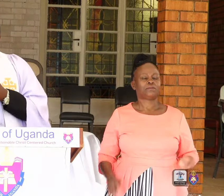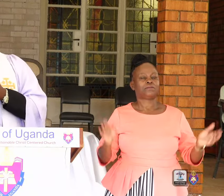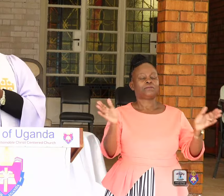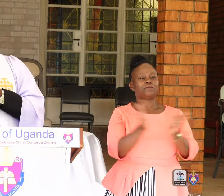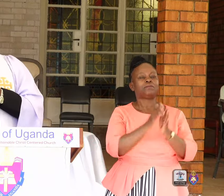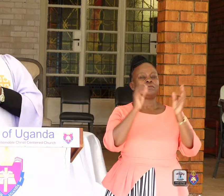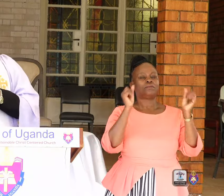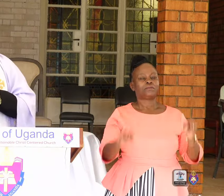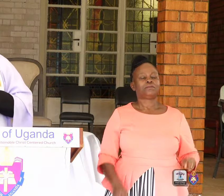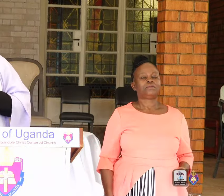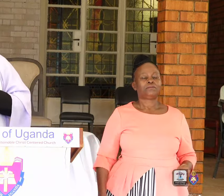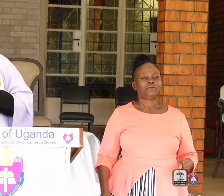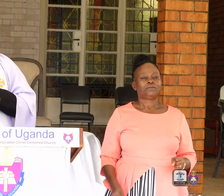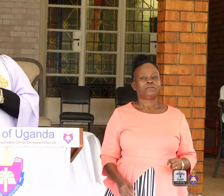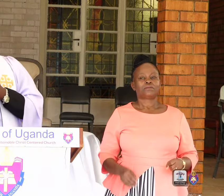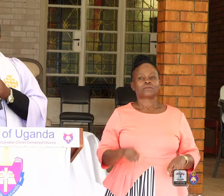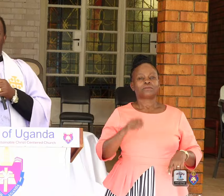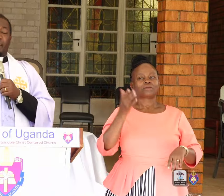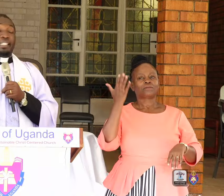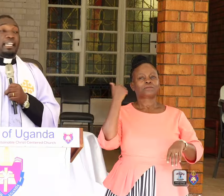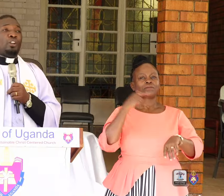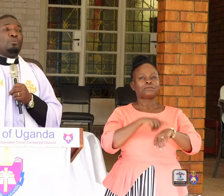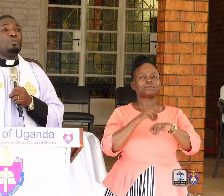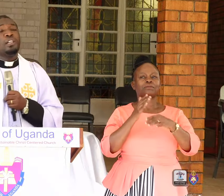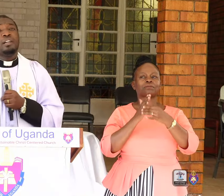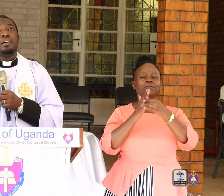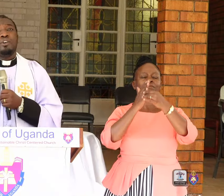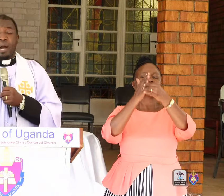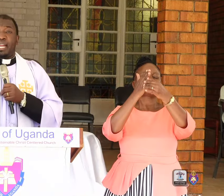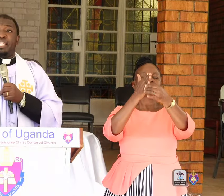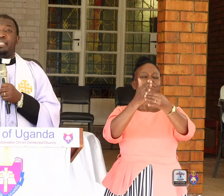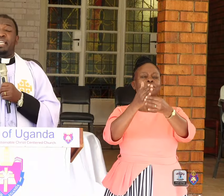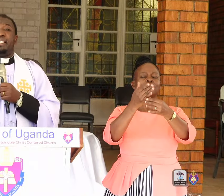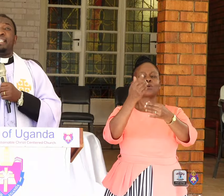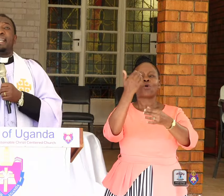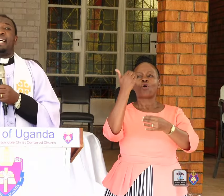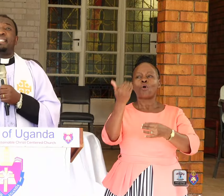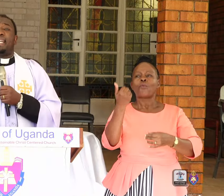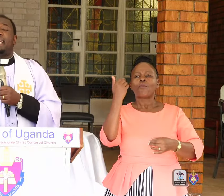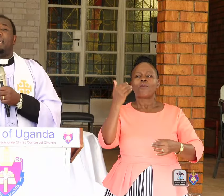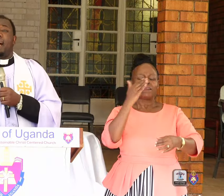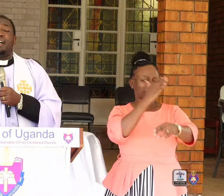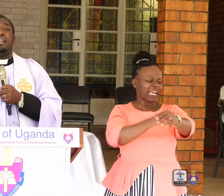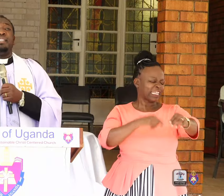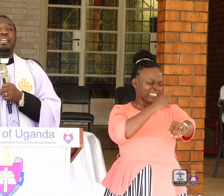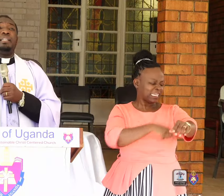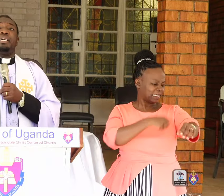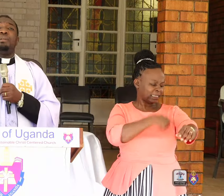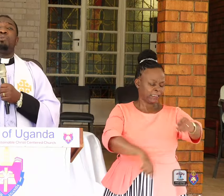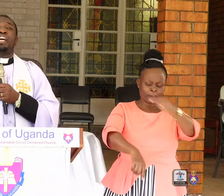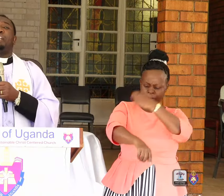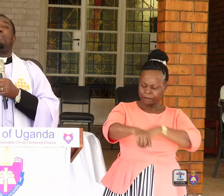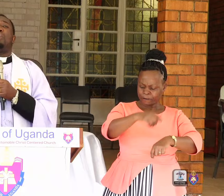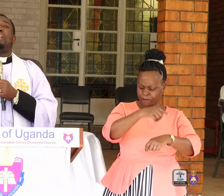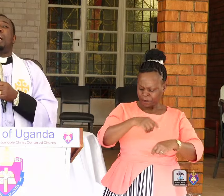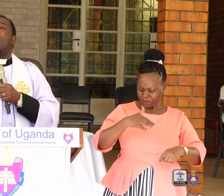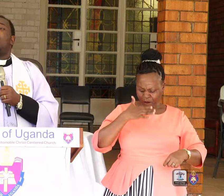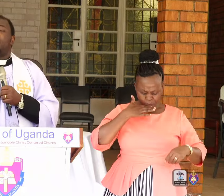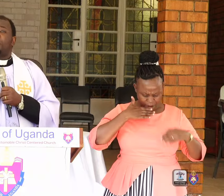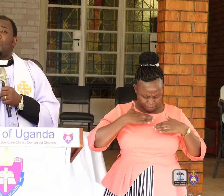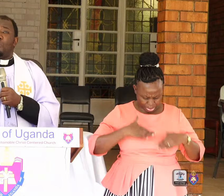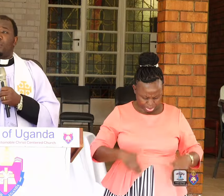Aleluya. Wenali omukulembeze omu musetendekero omu omwana yesala ye sala yenna ne musayi ne